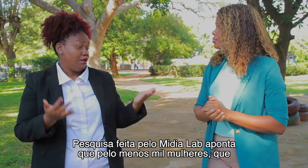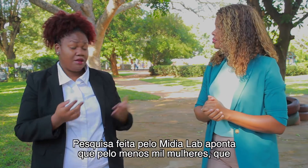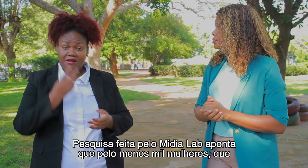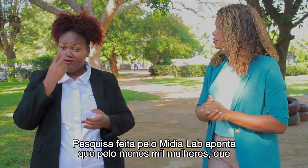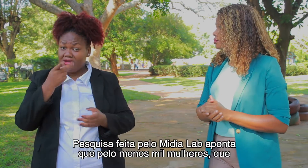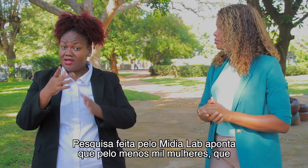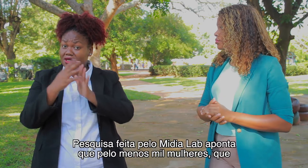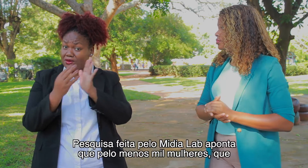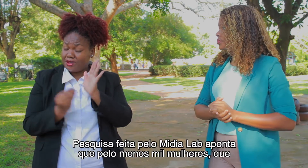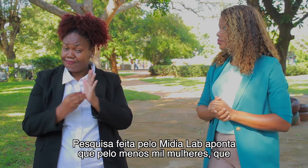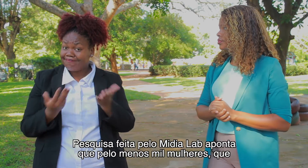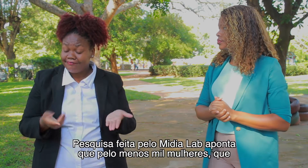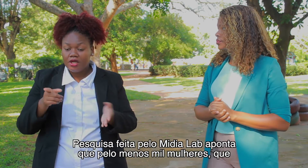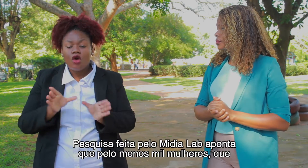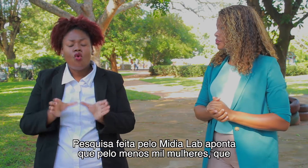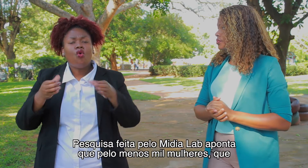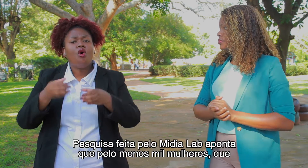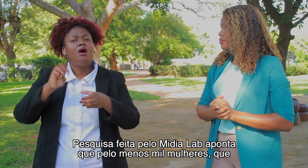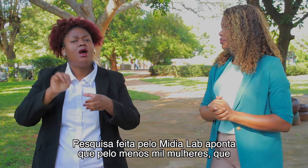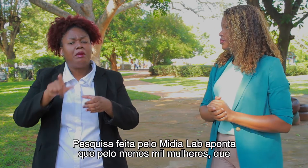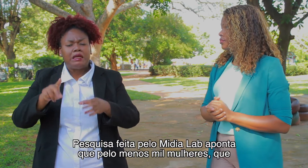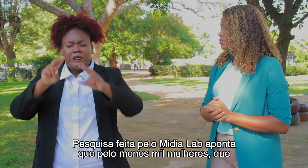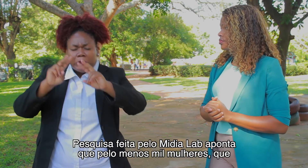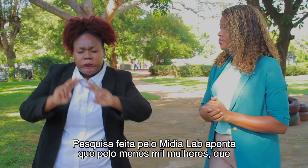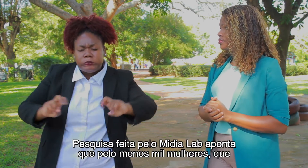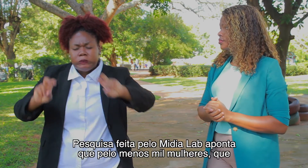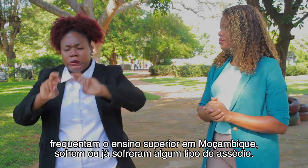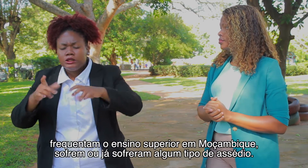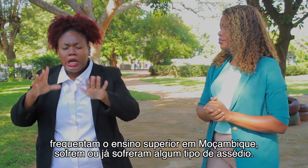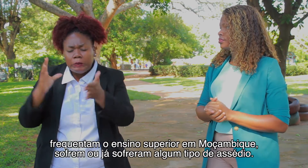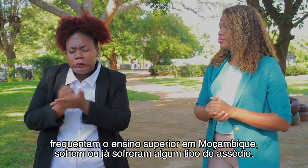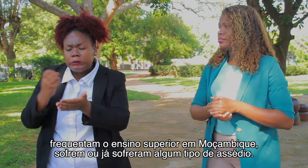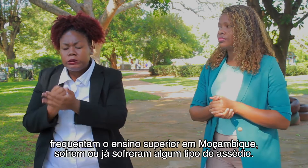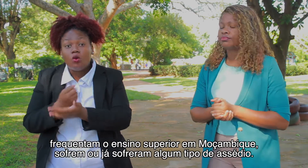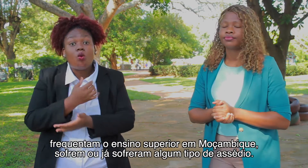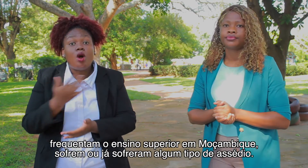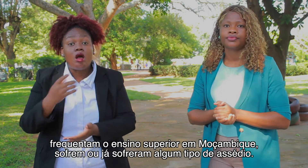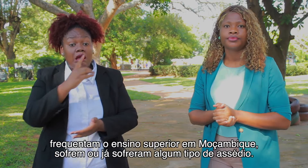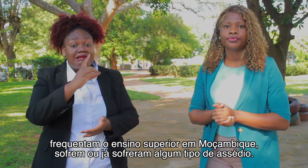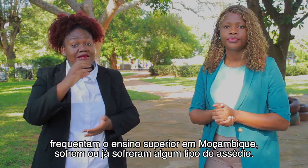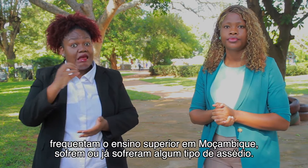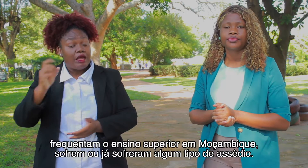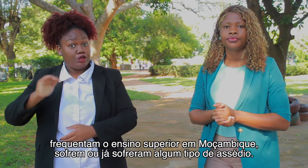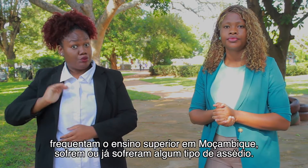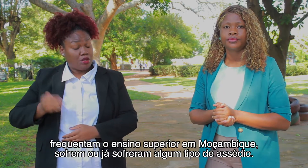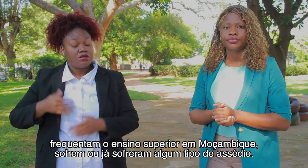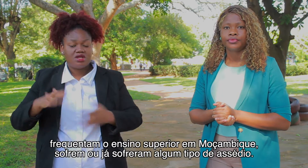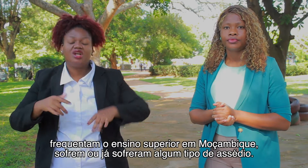Pesquisa feita pelo Media Lab aponta que pelo menos 1.000 mulheres que frequentam o ensino superior em Moçambique sofrem ou